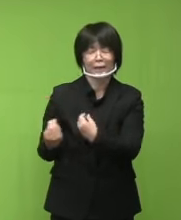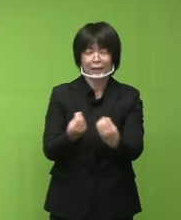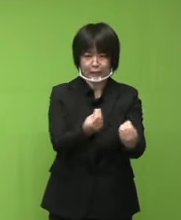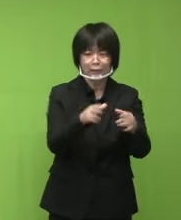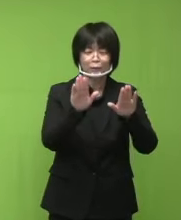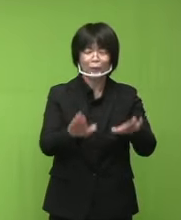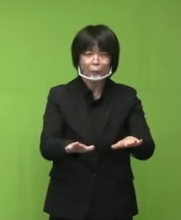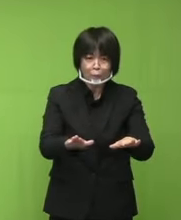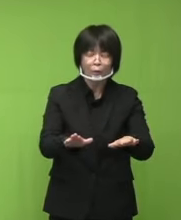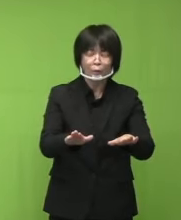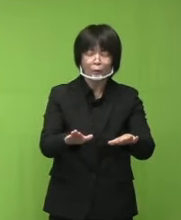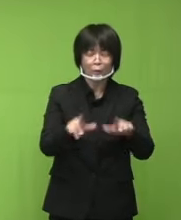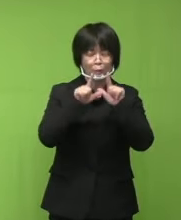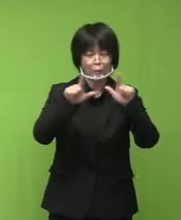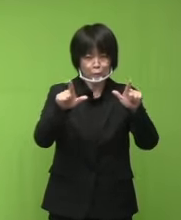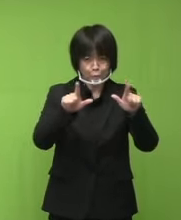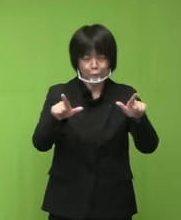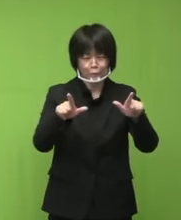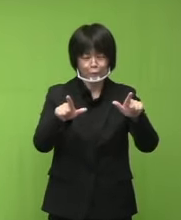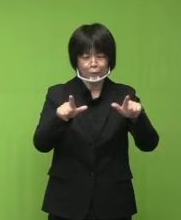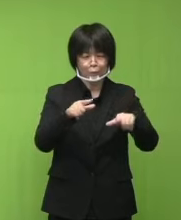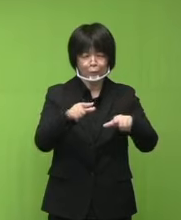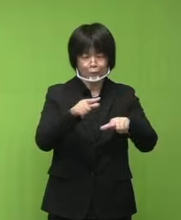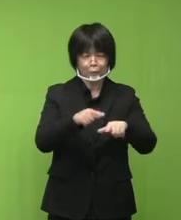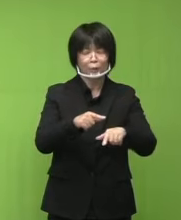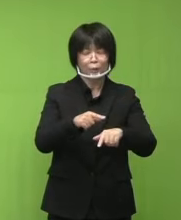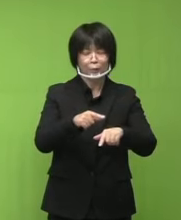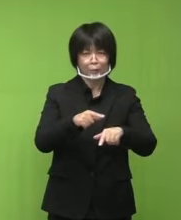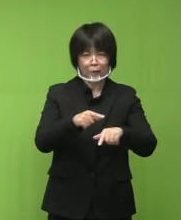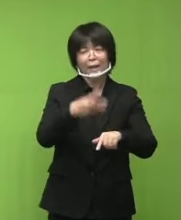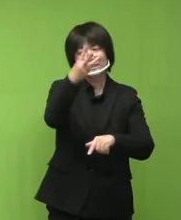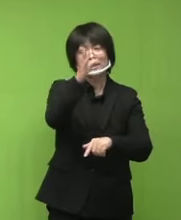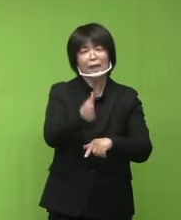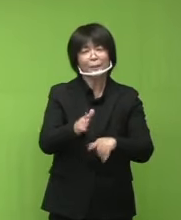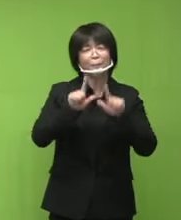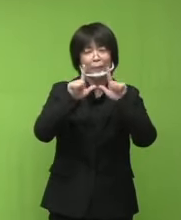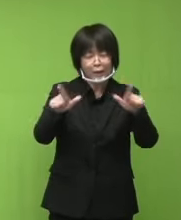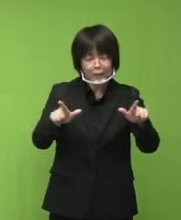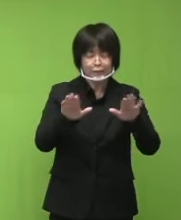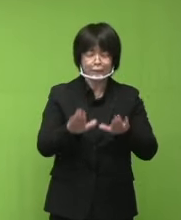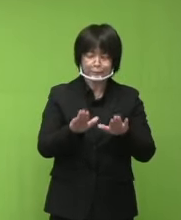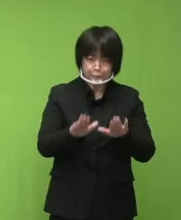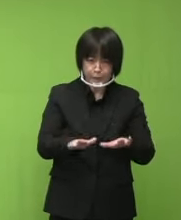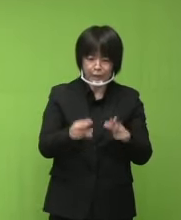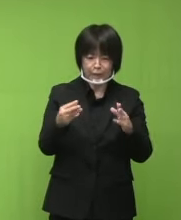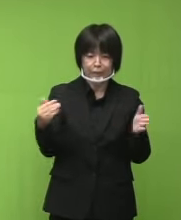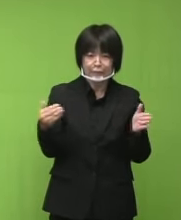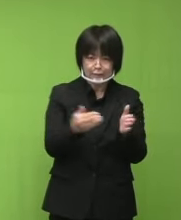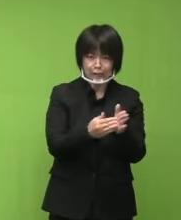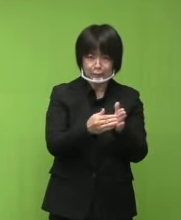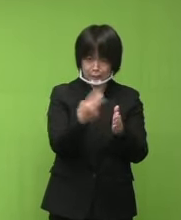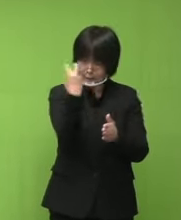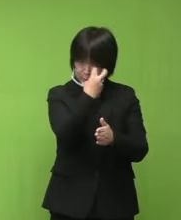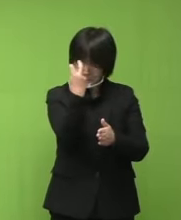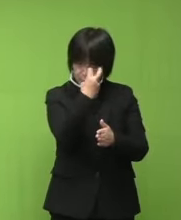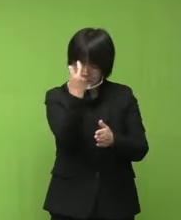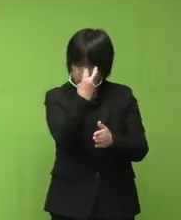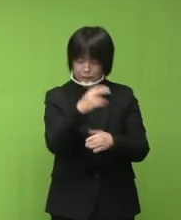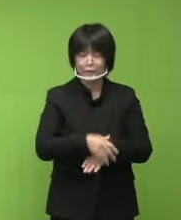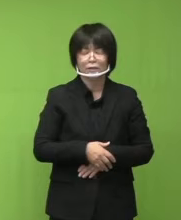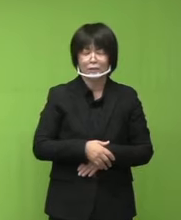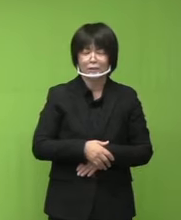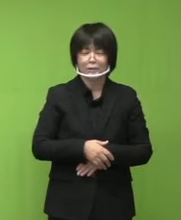日の公表、15時半になりますけれども、は現在最終的な調査を行っているところです